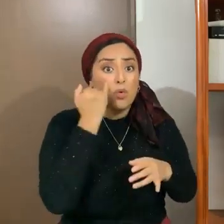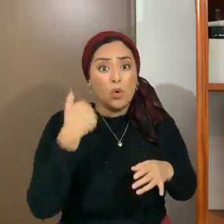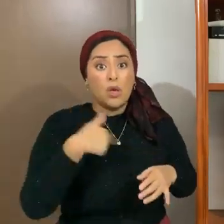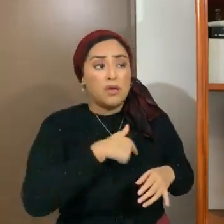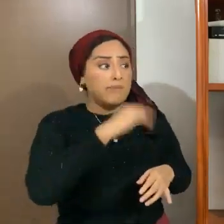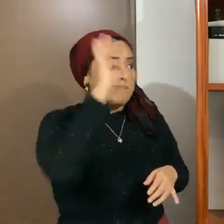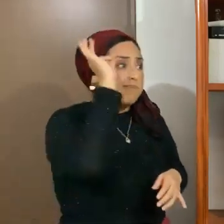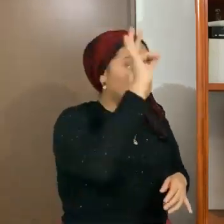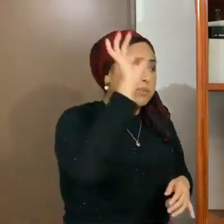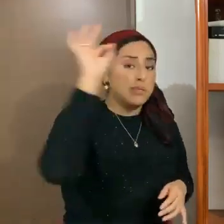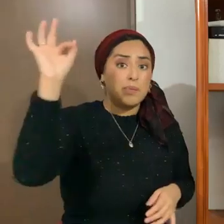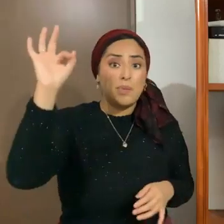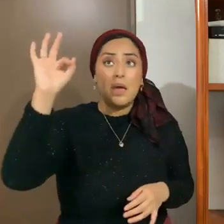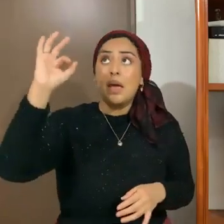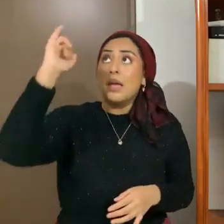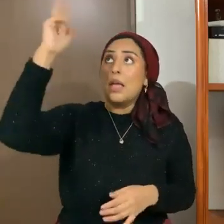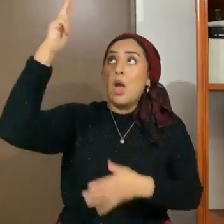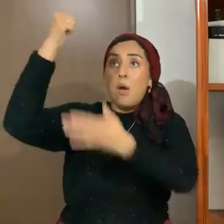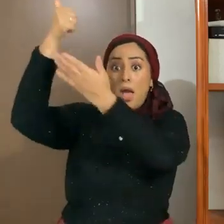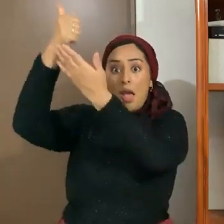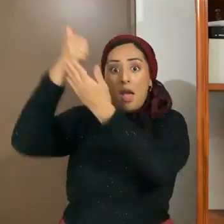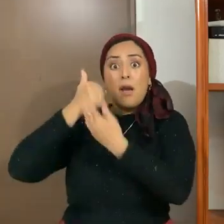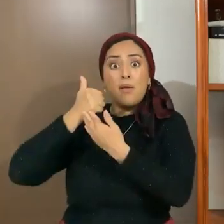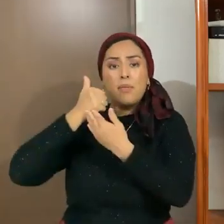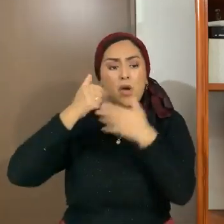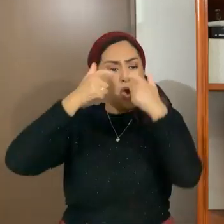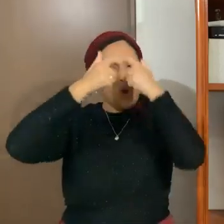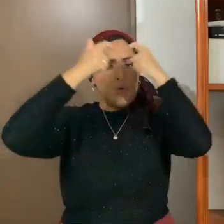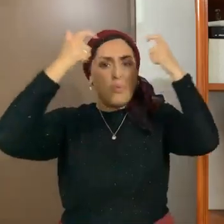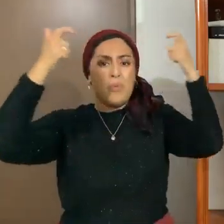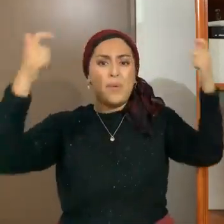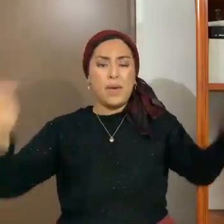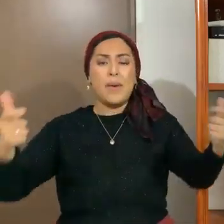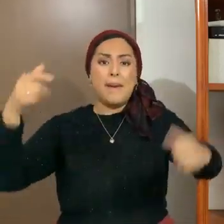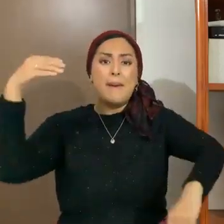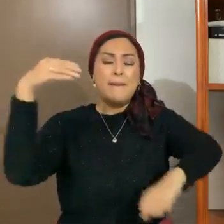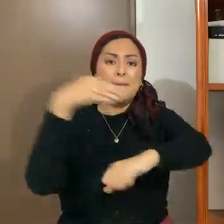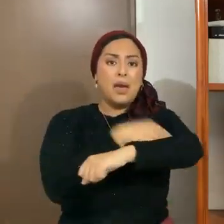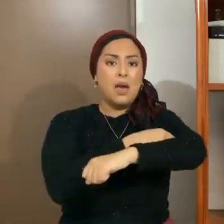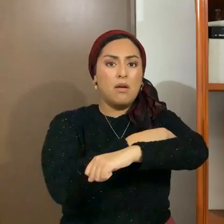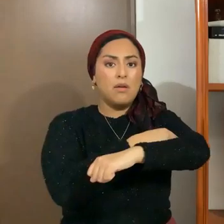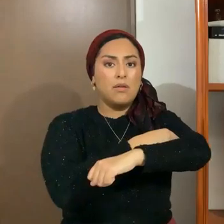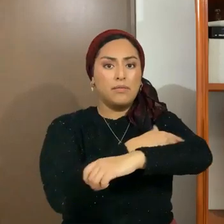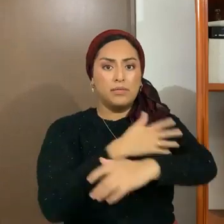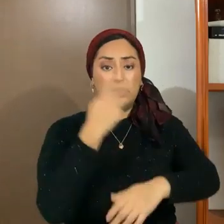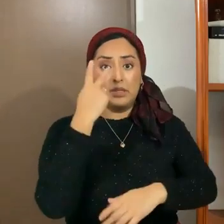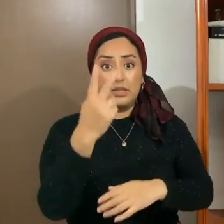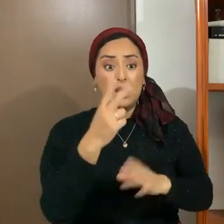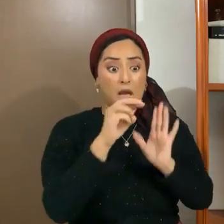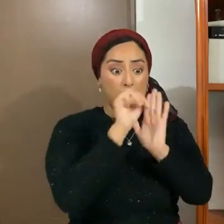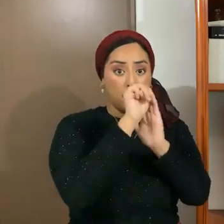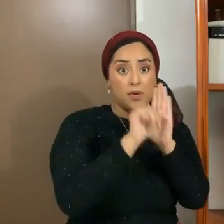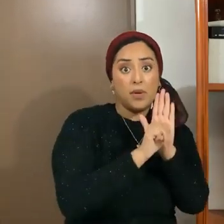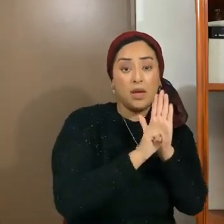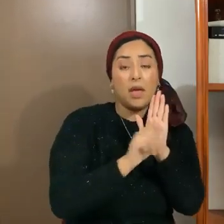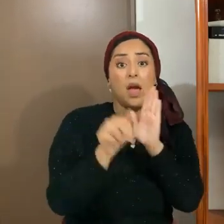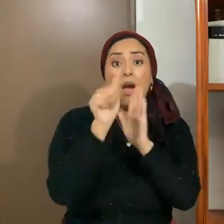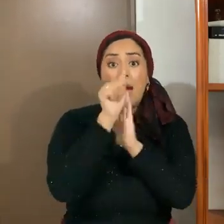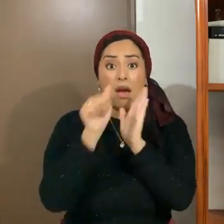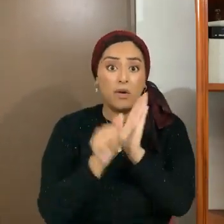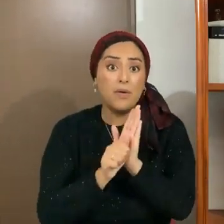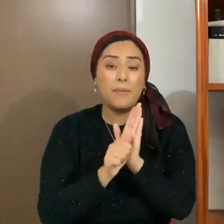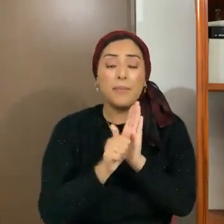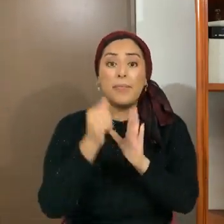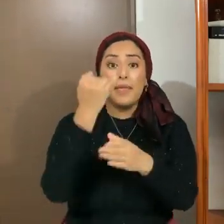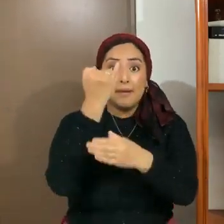uno solo y fueron a enfrentarse a un sistema completo. En el caso de Jeremías, al sistema de la monarquía. Tuvo que pasar por